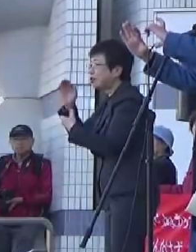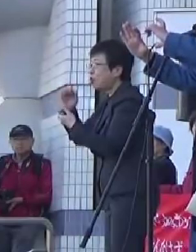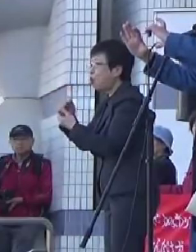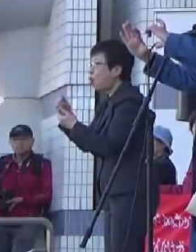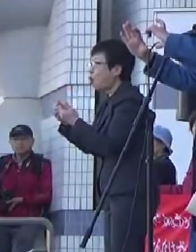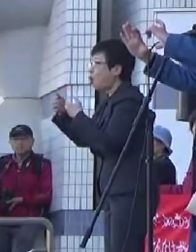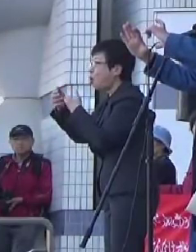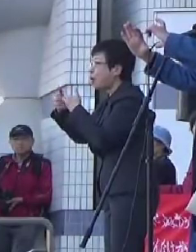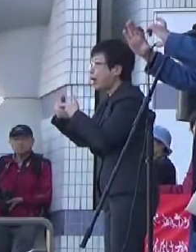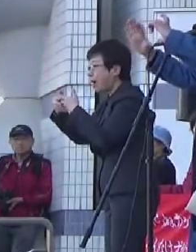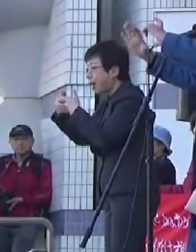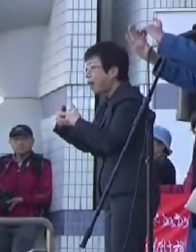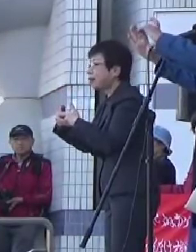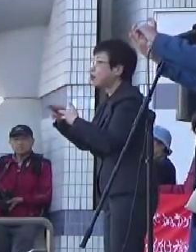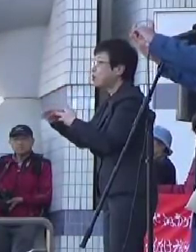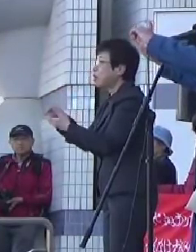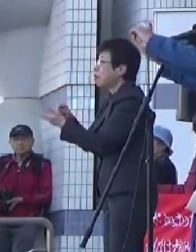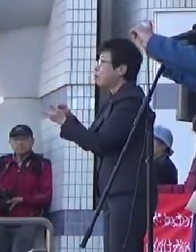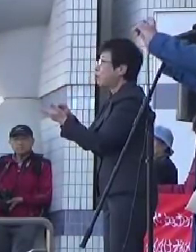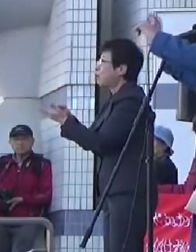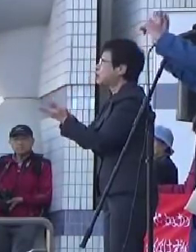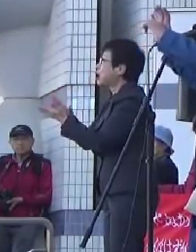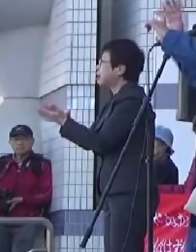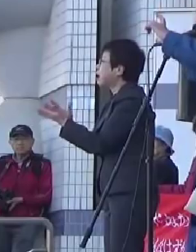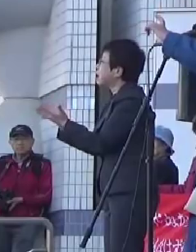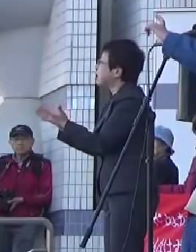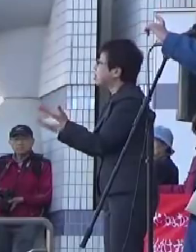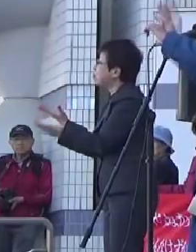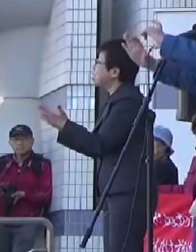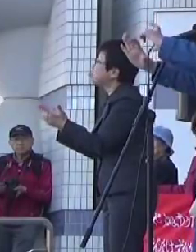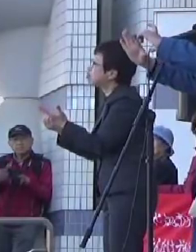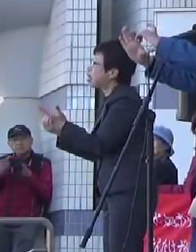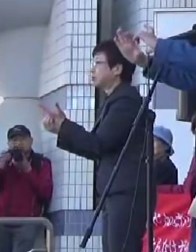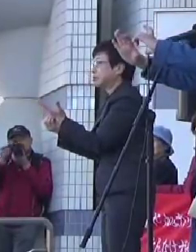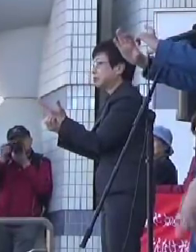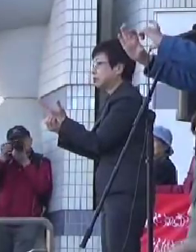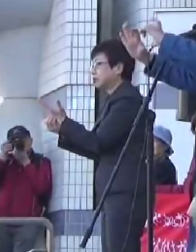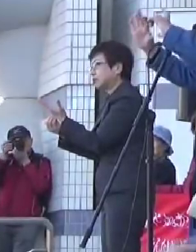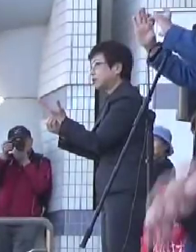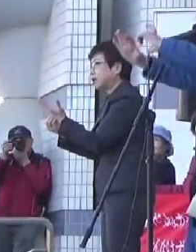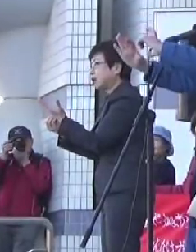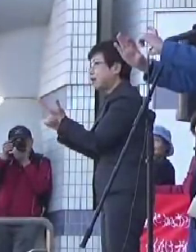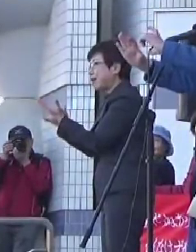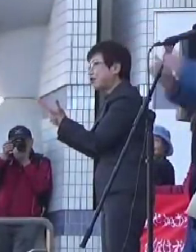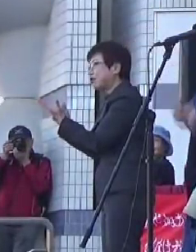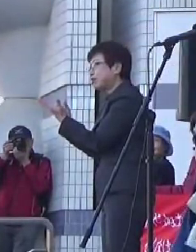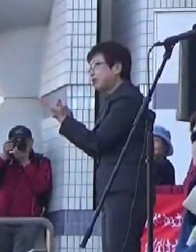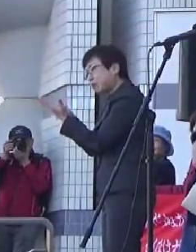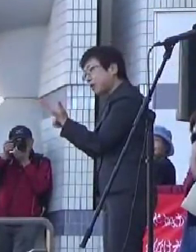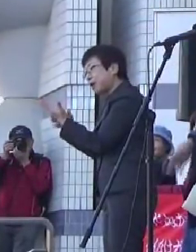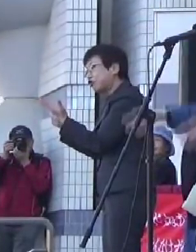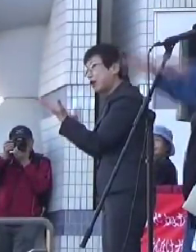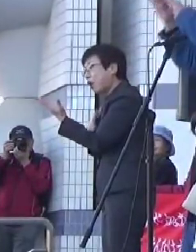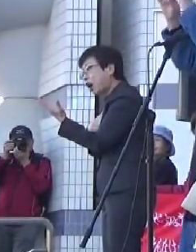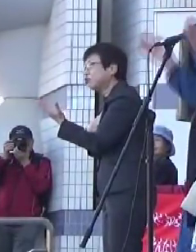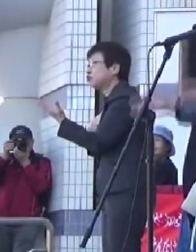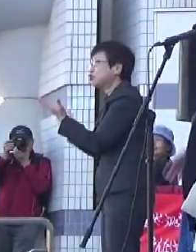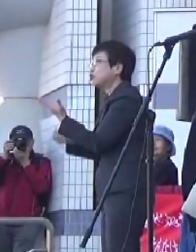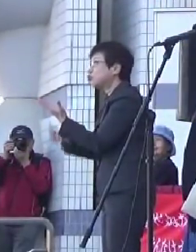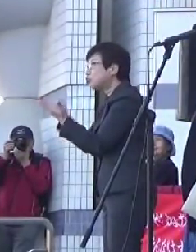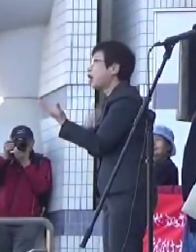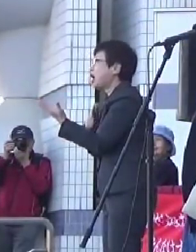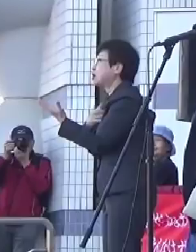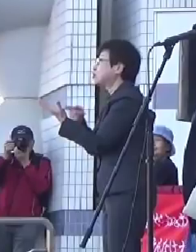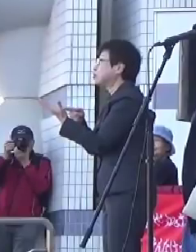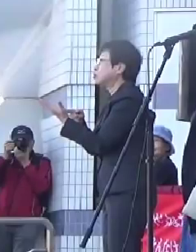文字盤があって何ベクレルかな、何マイクロって かがすぐ分かる、その瞬時に分